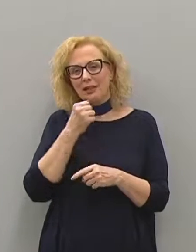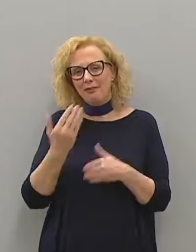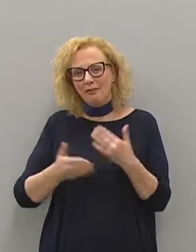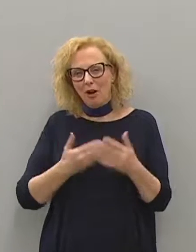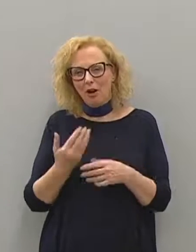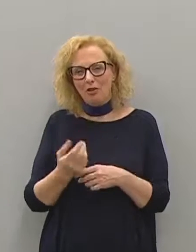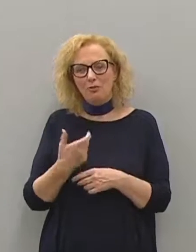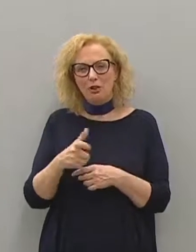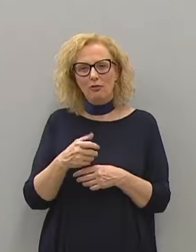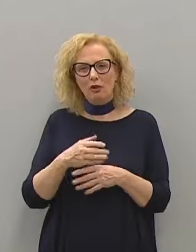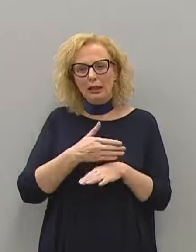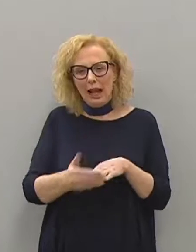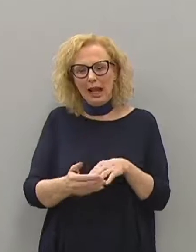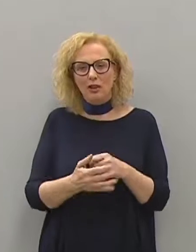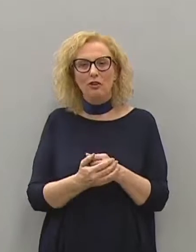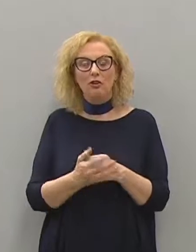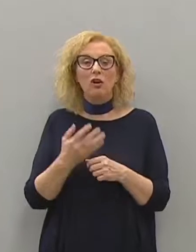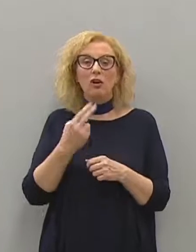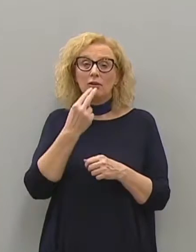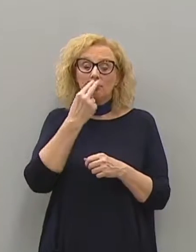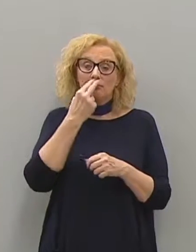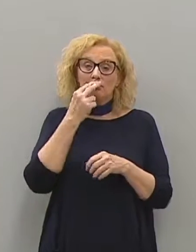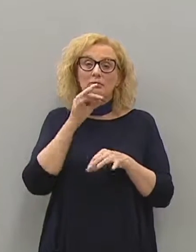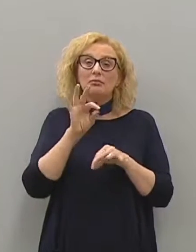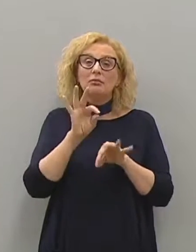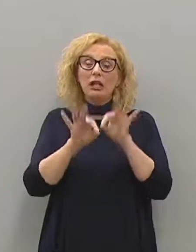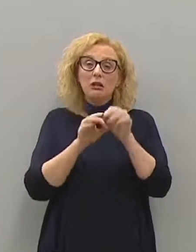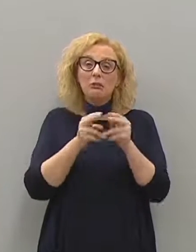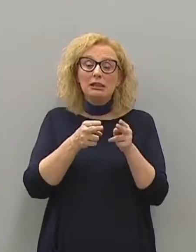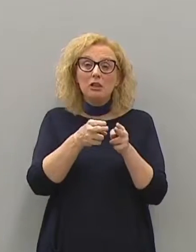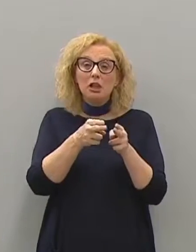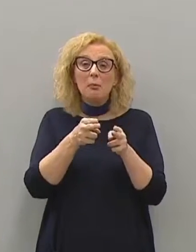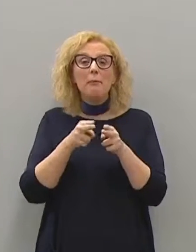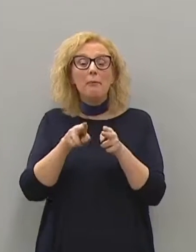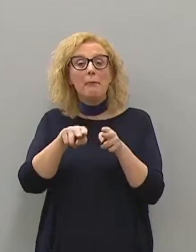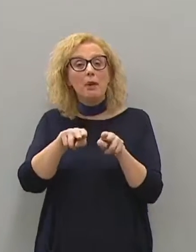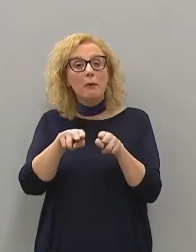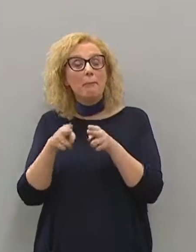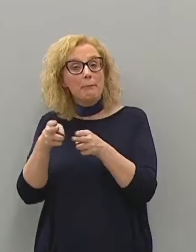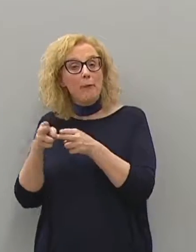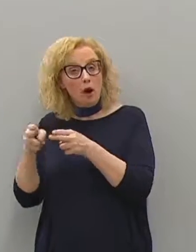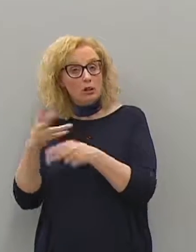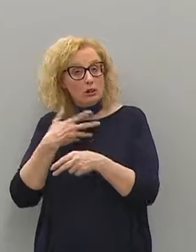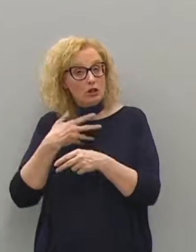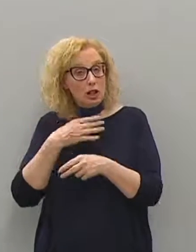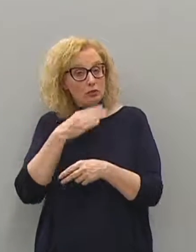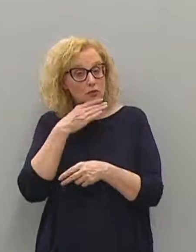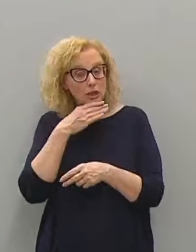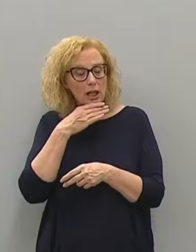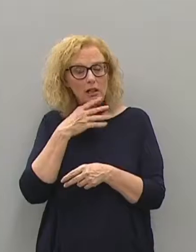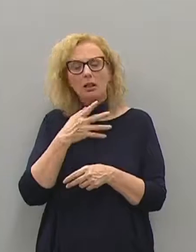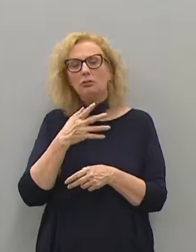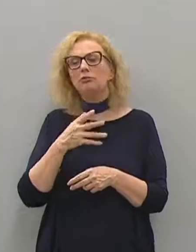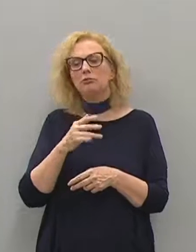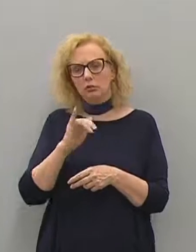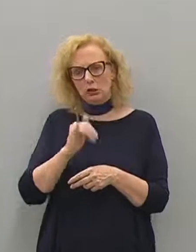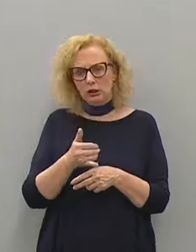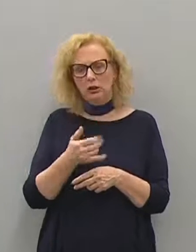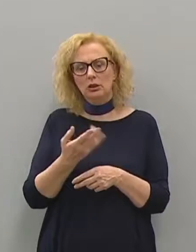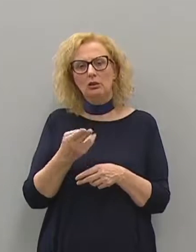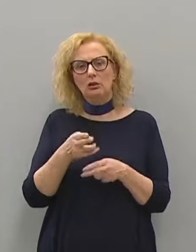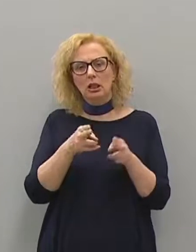presidente ci sono abbastanza posti in rianimazione e chiede una collega i posti di rianimazione e 5 posti in più sono importanti non